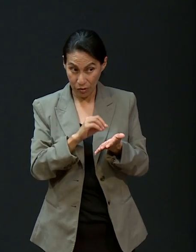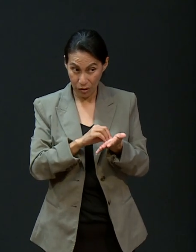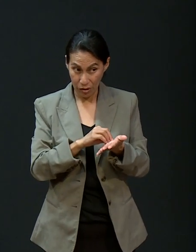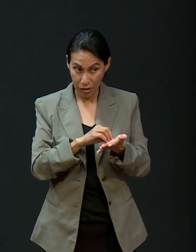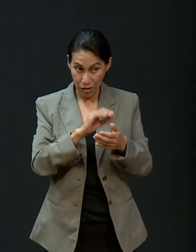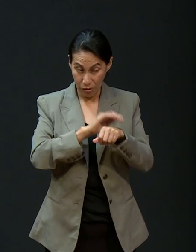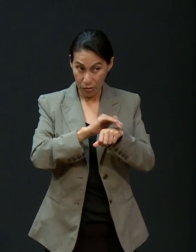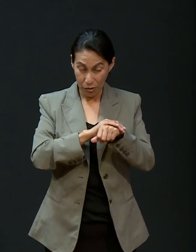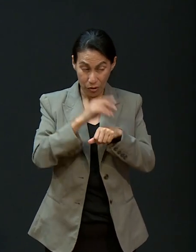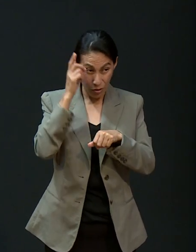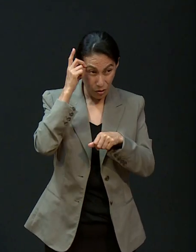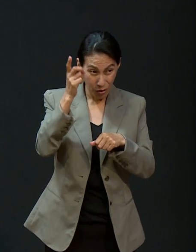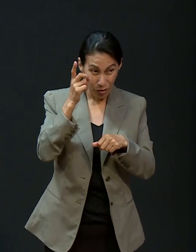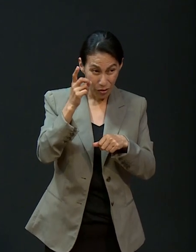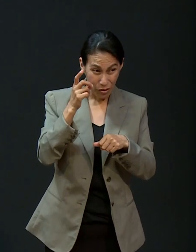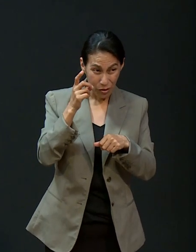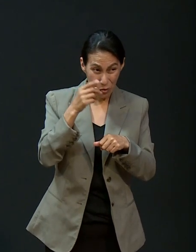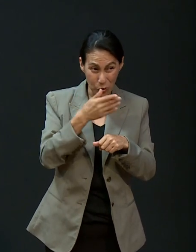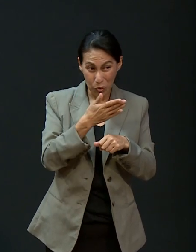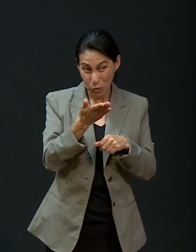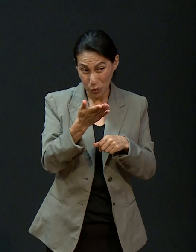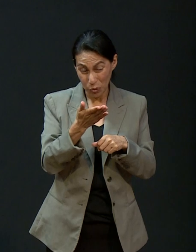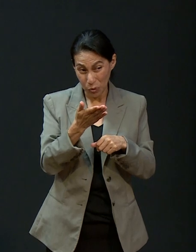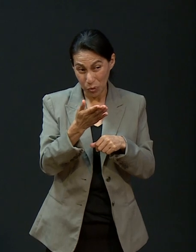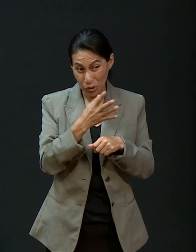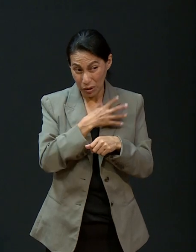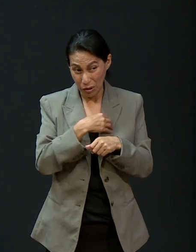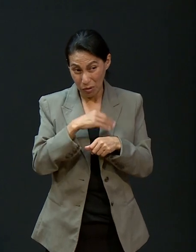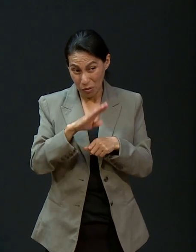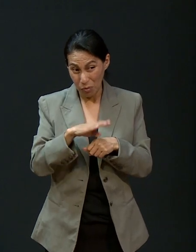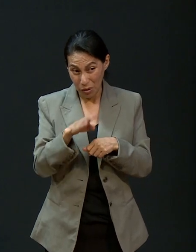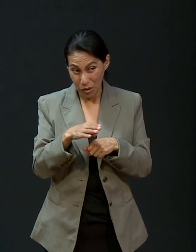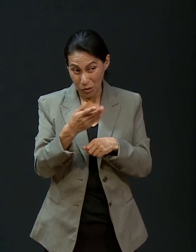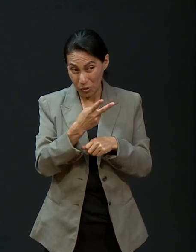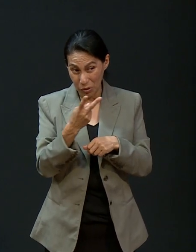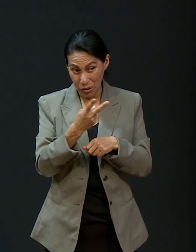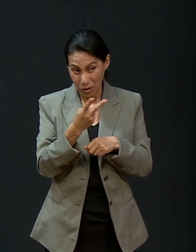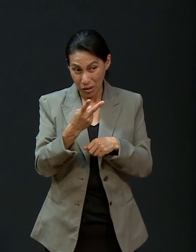siendo amigos de Dios aunque no hubiera pasado de esa manera?